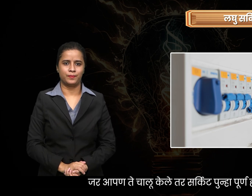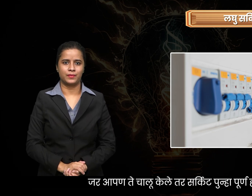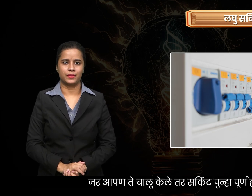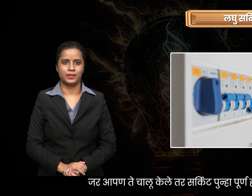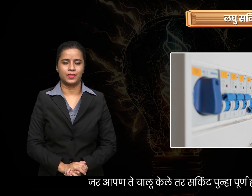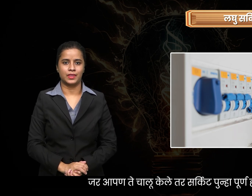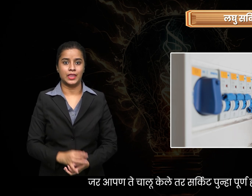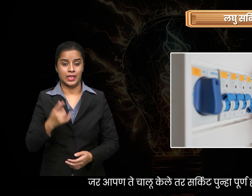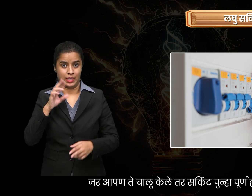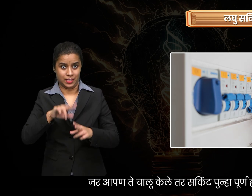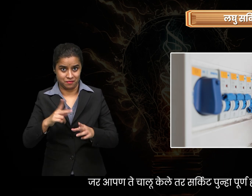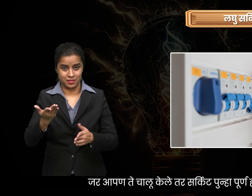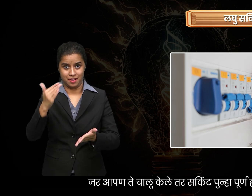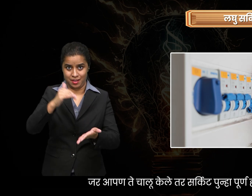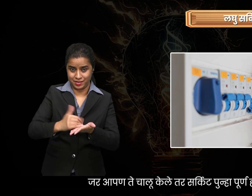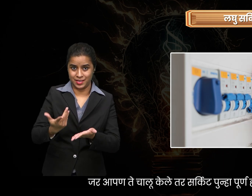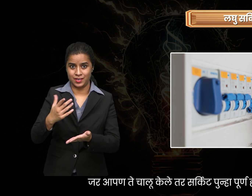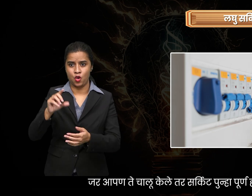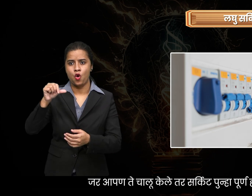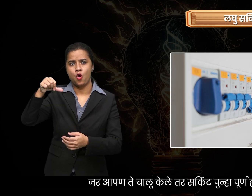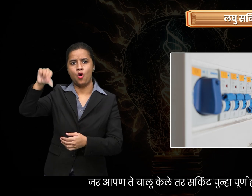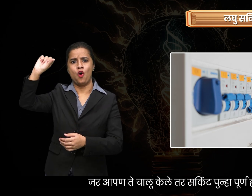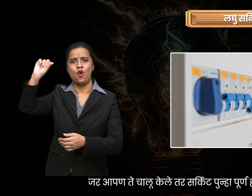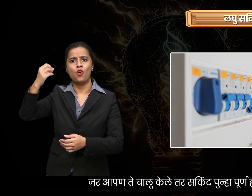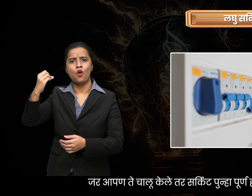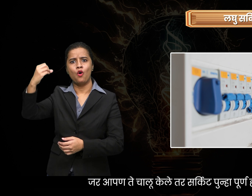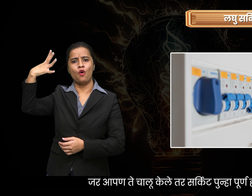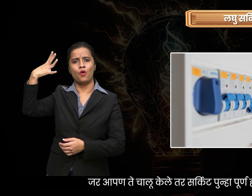जर आपण ते चालू केले तर सर्किट पुन्हा पूर्ण होते.